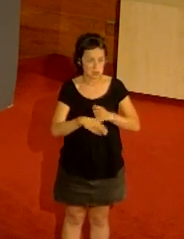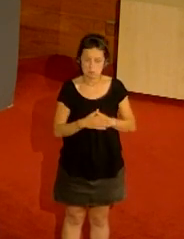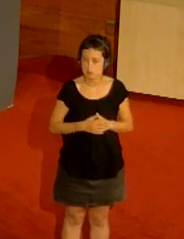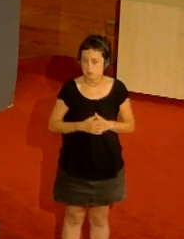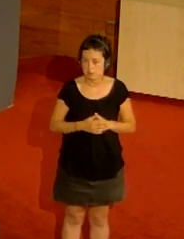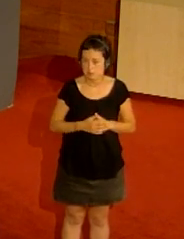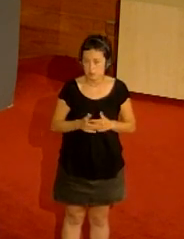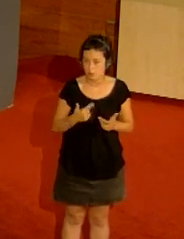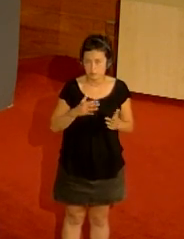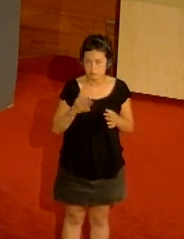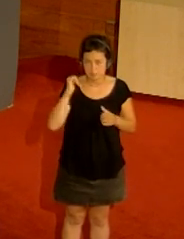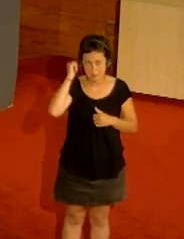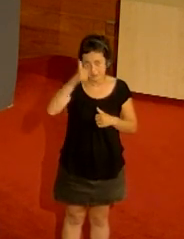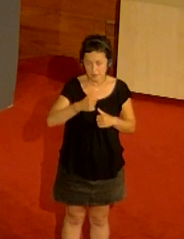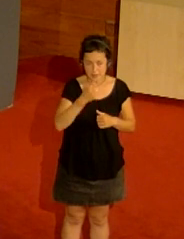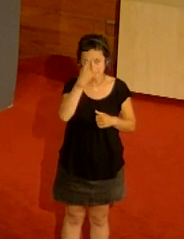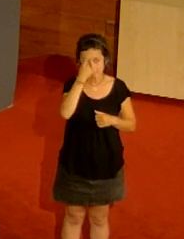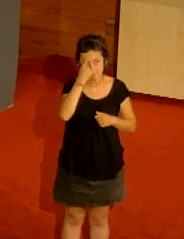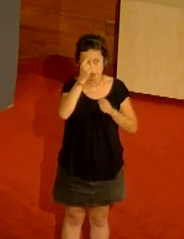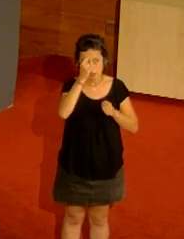ha estado ahí siempre, ha estado ahí siempre.